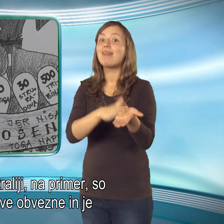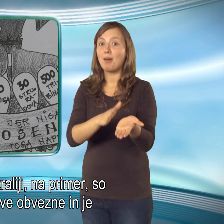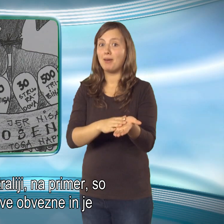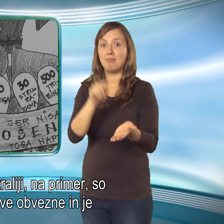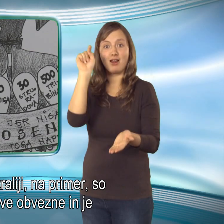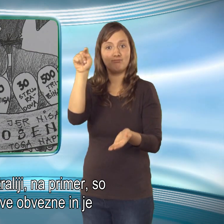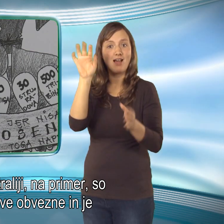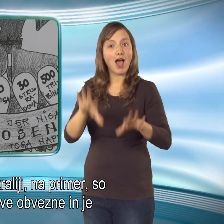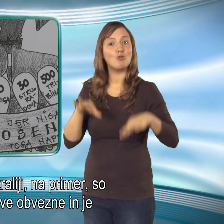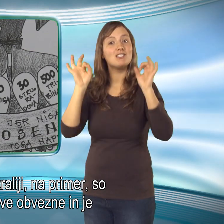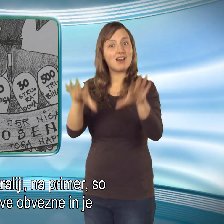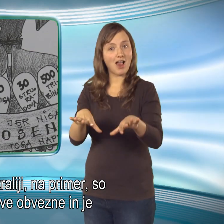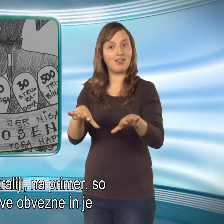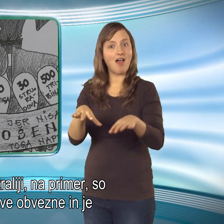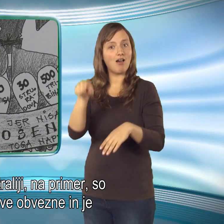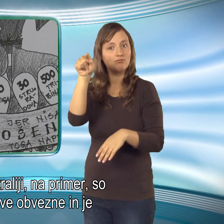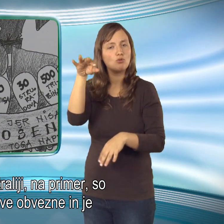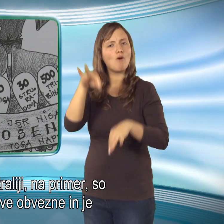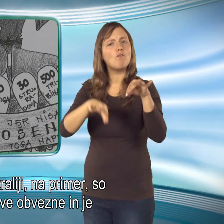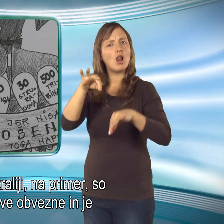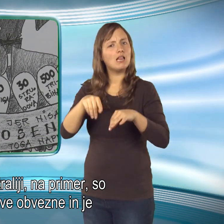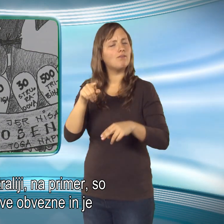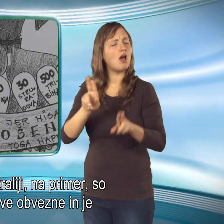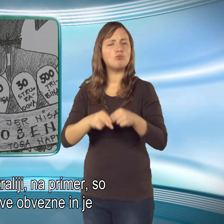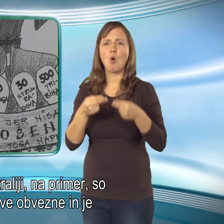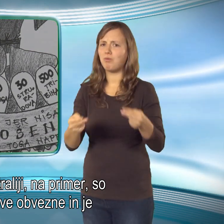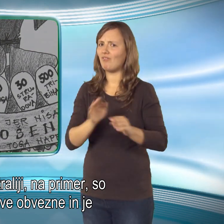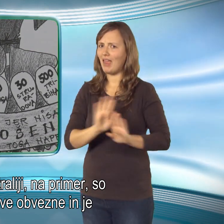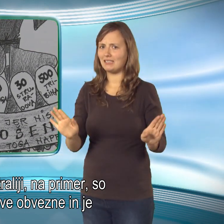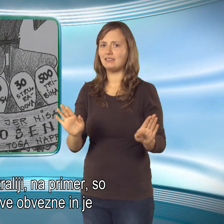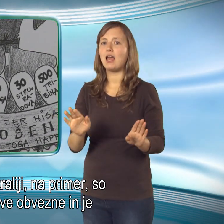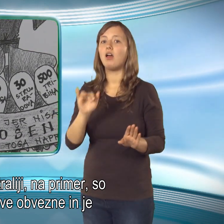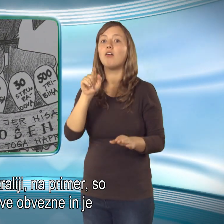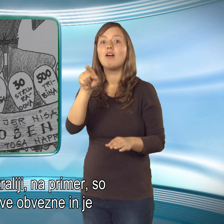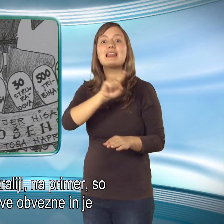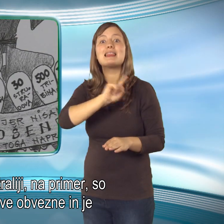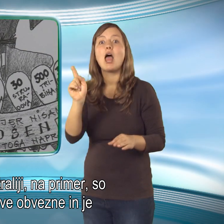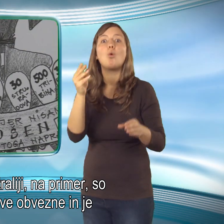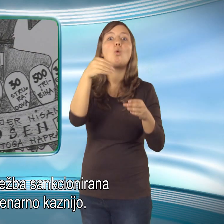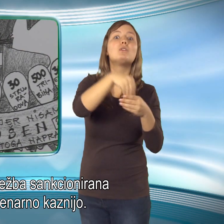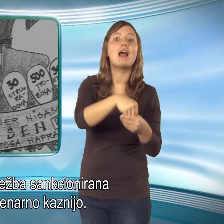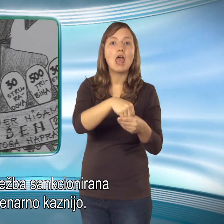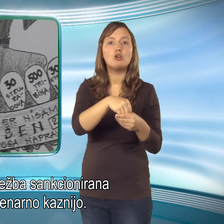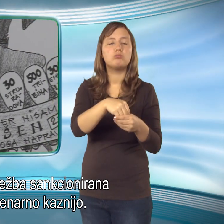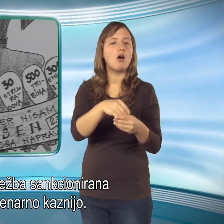V Avstriji, na primer, so volitve obvezne in je neudeležba sankcionirana z denarno kaznijo.